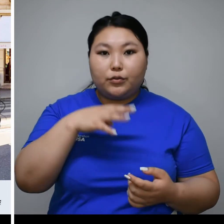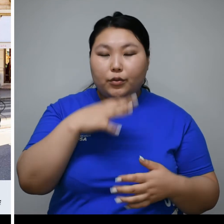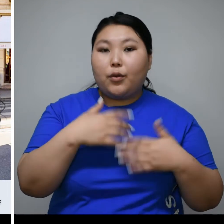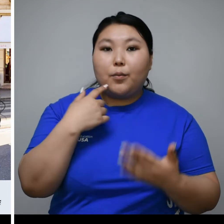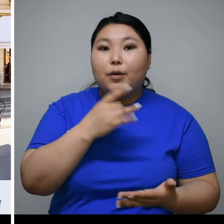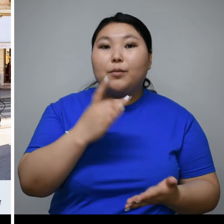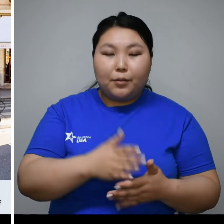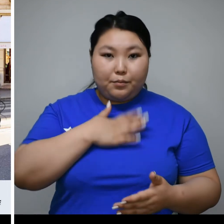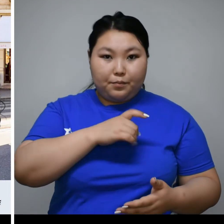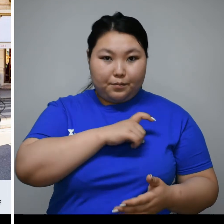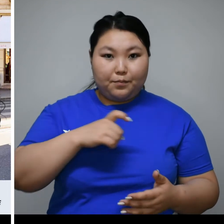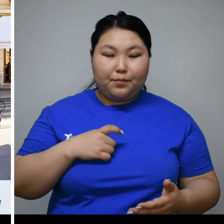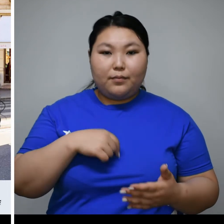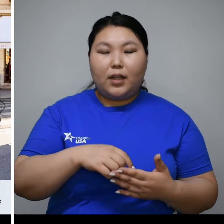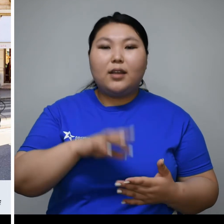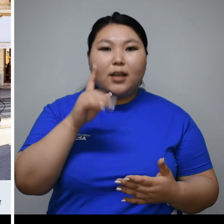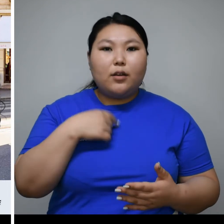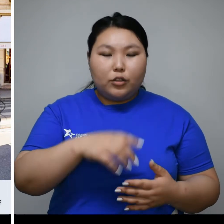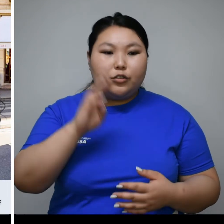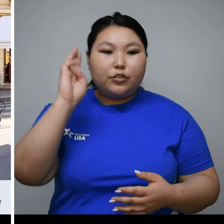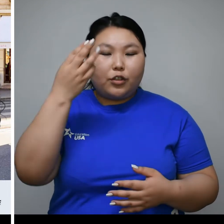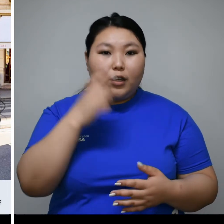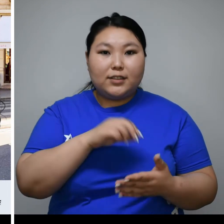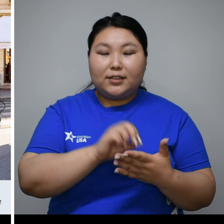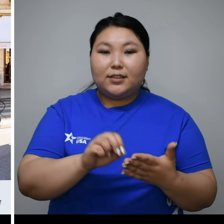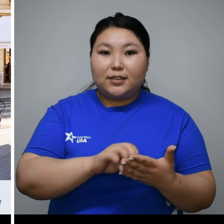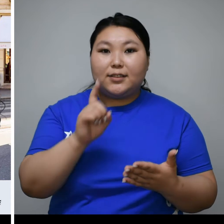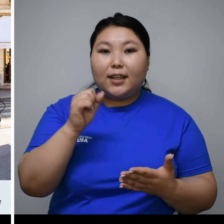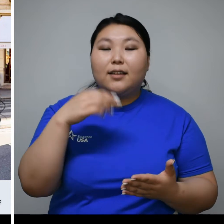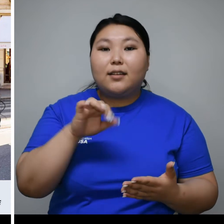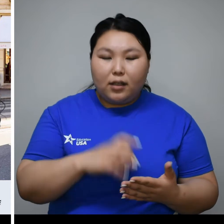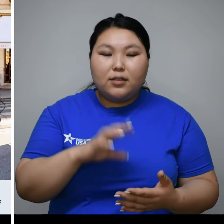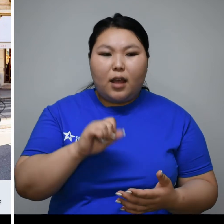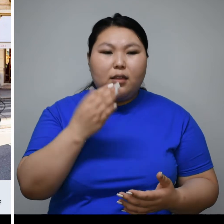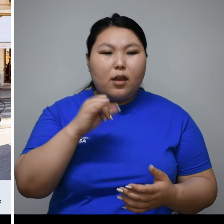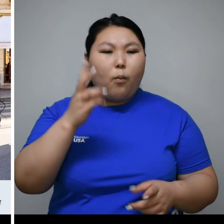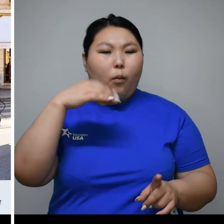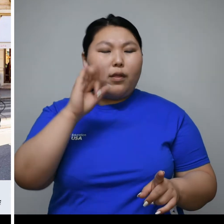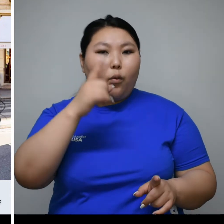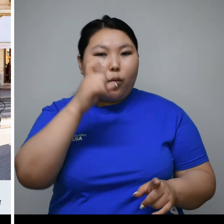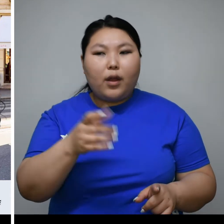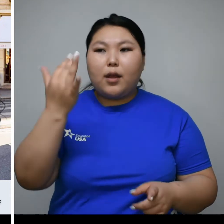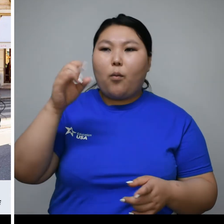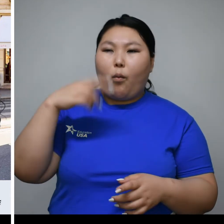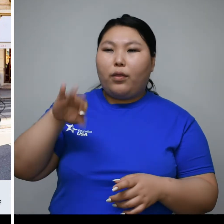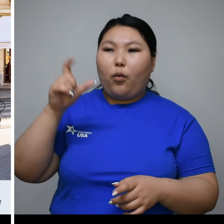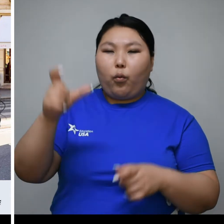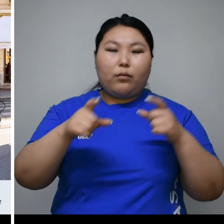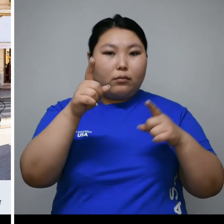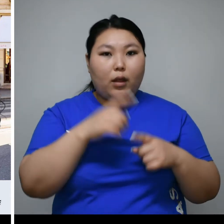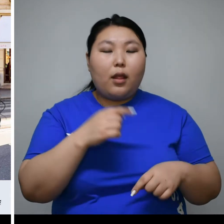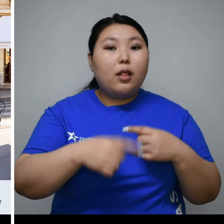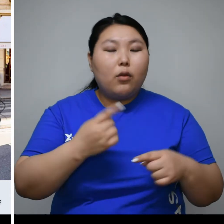зөвлөмөр байна. За, миний хувьд болохоор яг ингээд тодорхойлох цагтл дээр за тийм мундаг хүн, ийм мундаг хүн